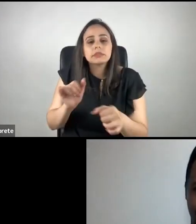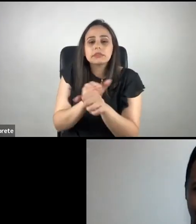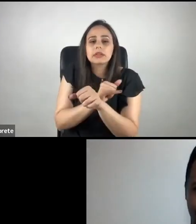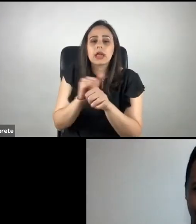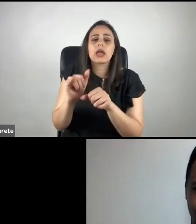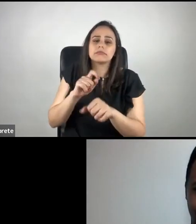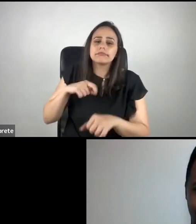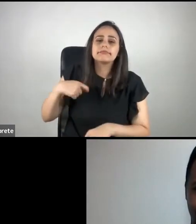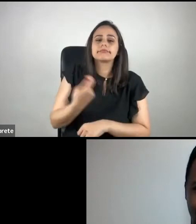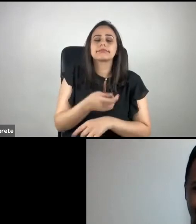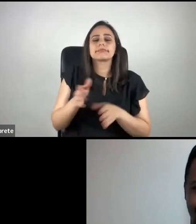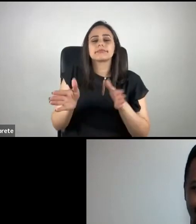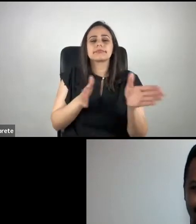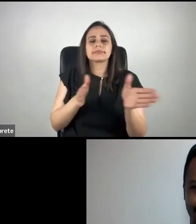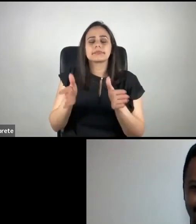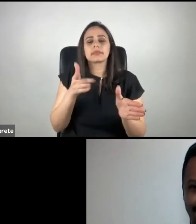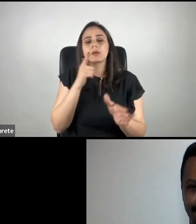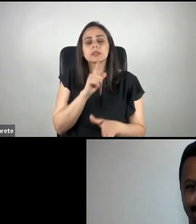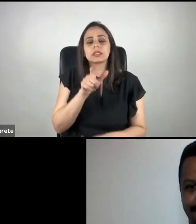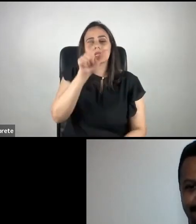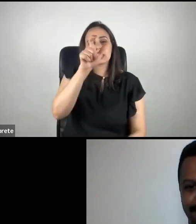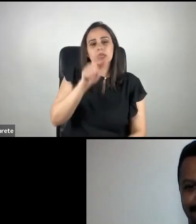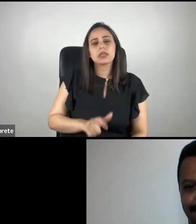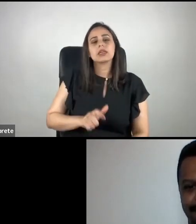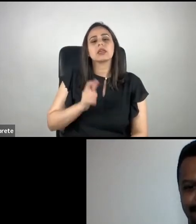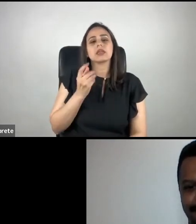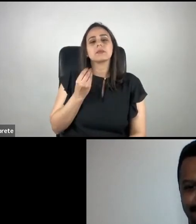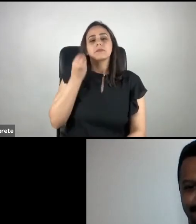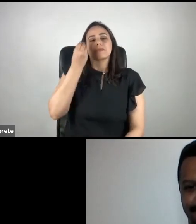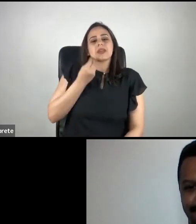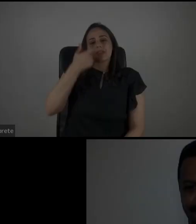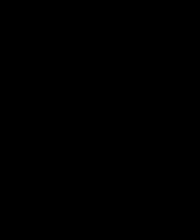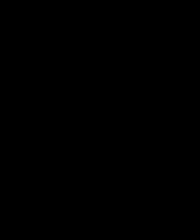acessibilidade. Tornar a experiência como usuário é acessibilidade.